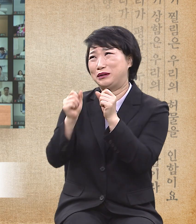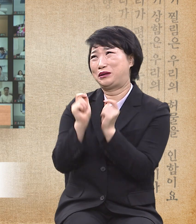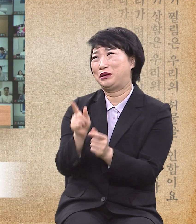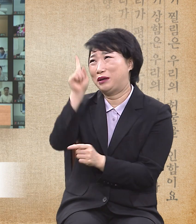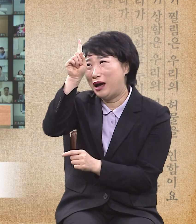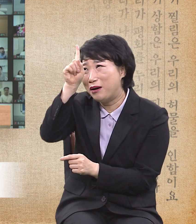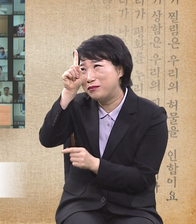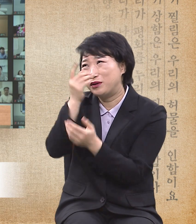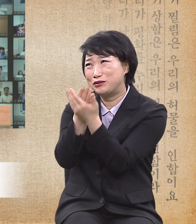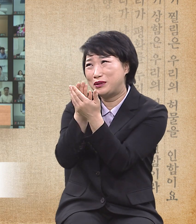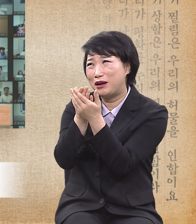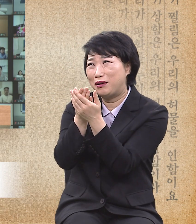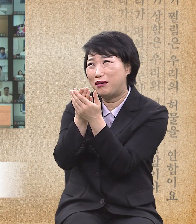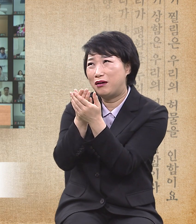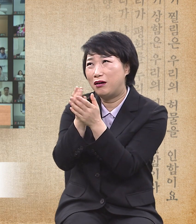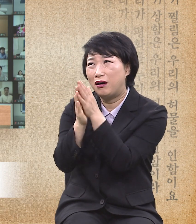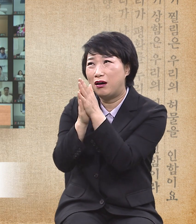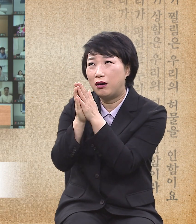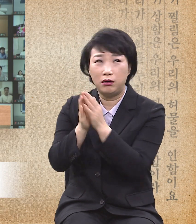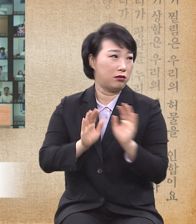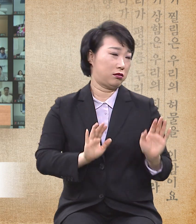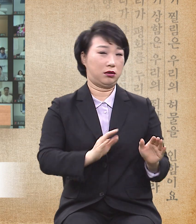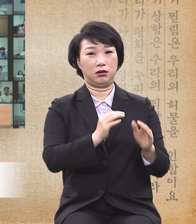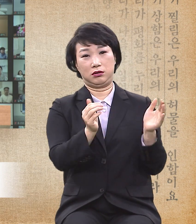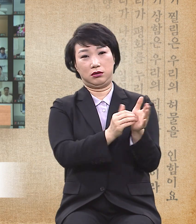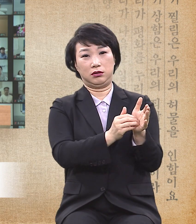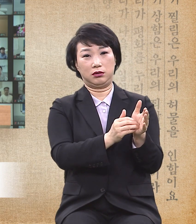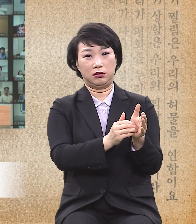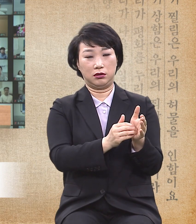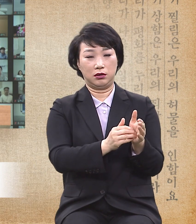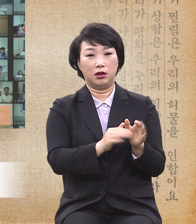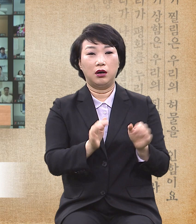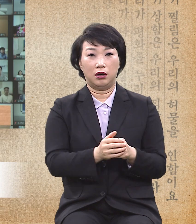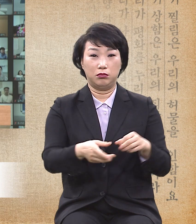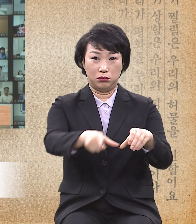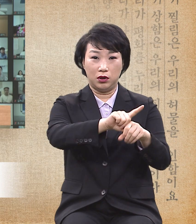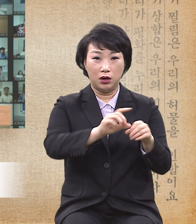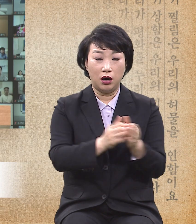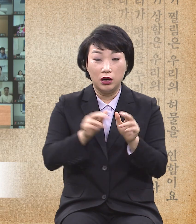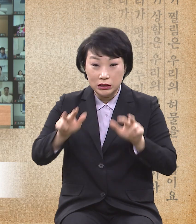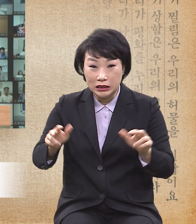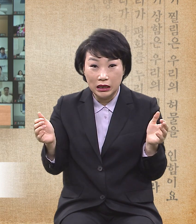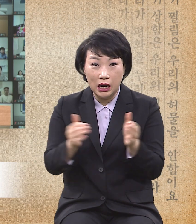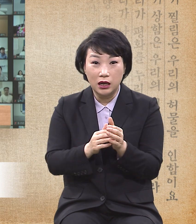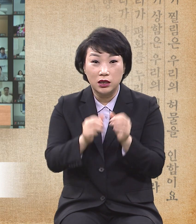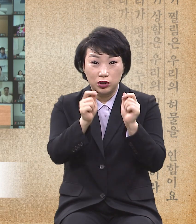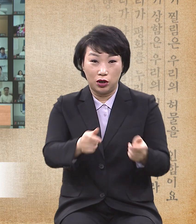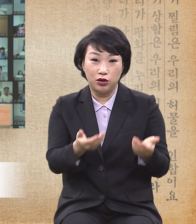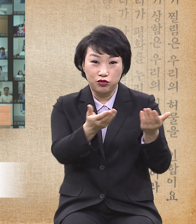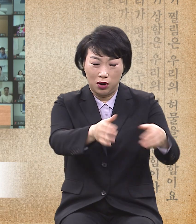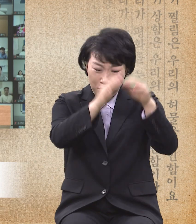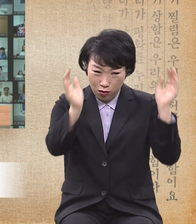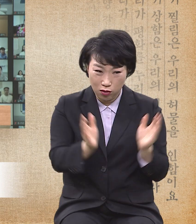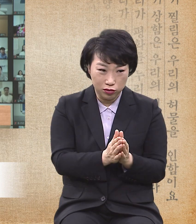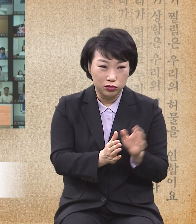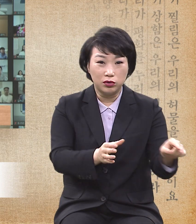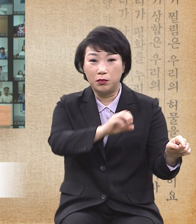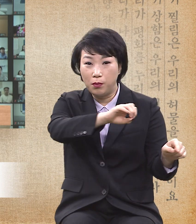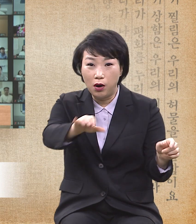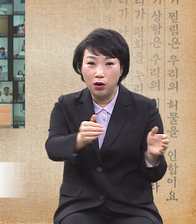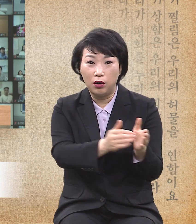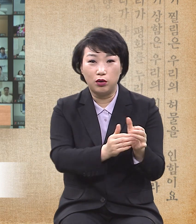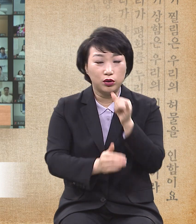주세요. 기회가 없어요. 지금까지 준 기회를 다 너희들은 남용했어.